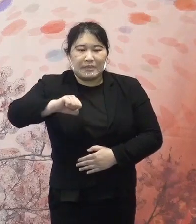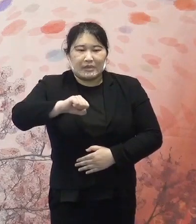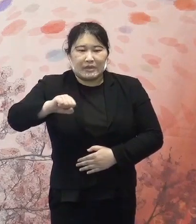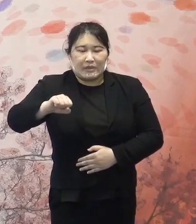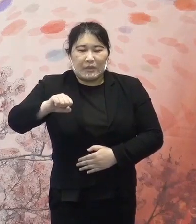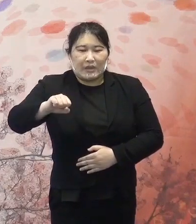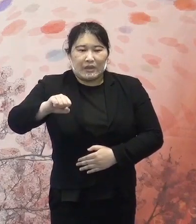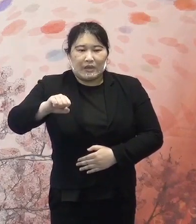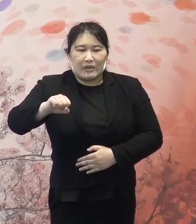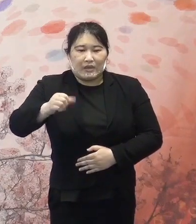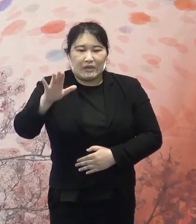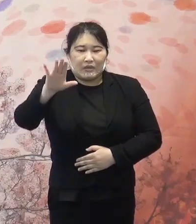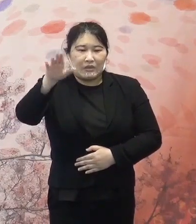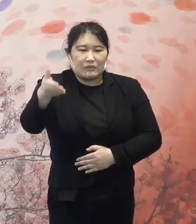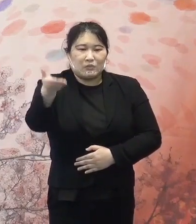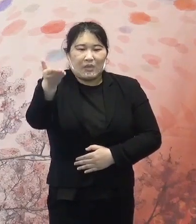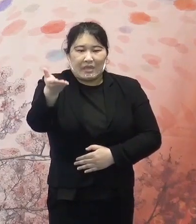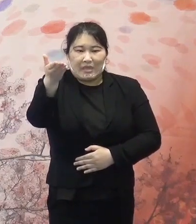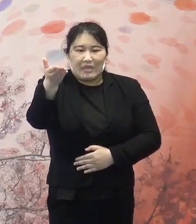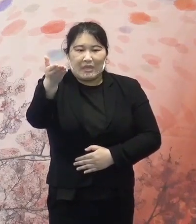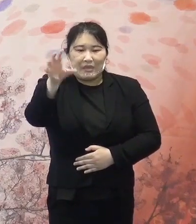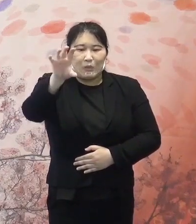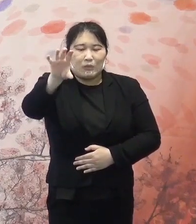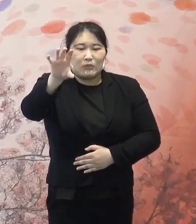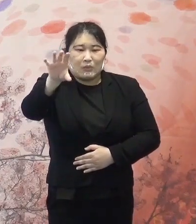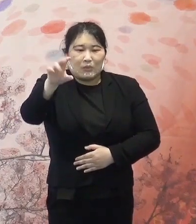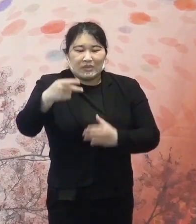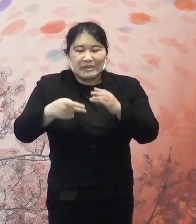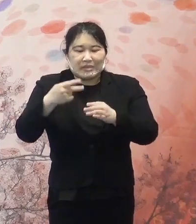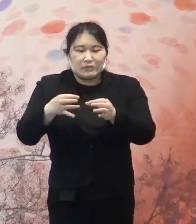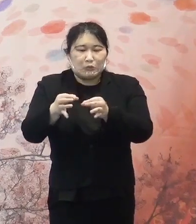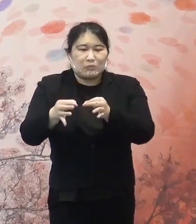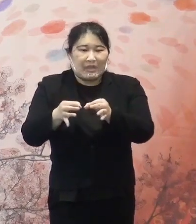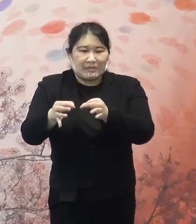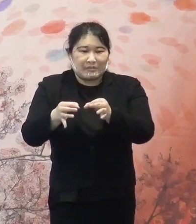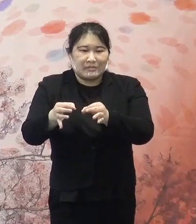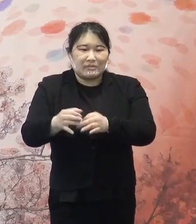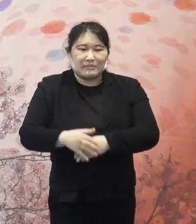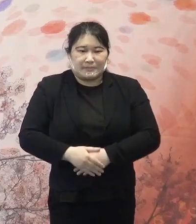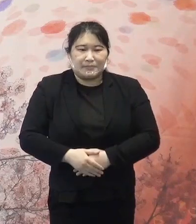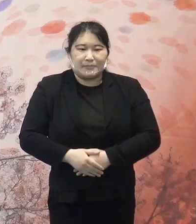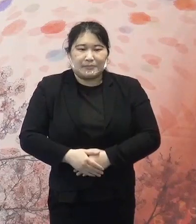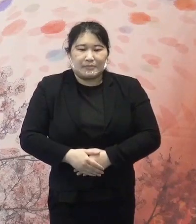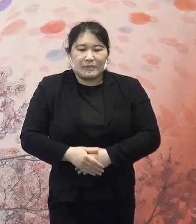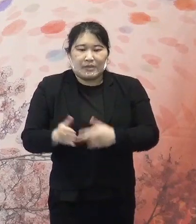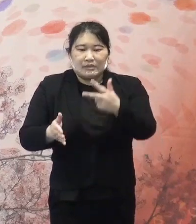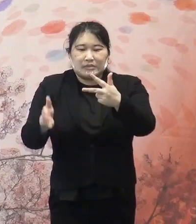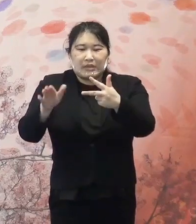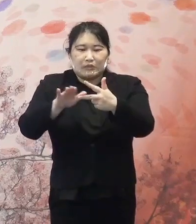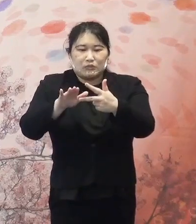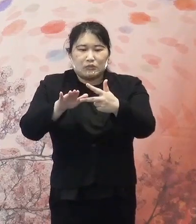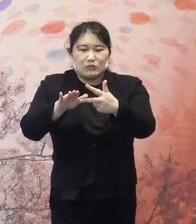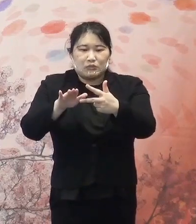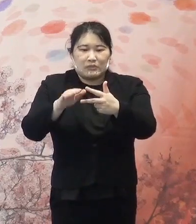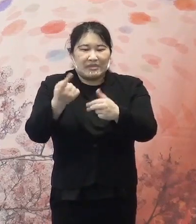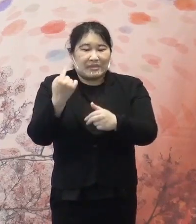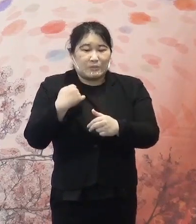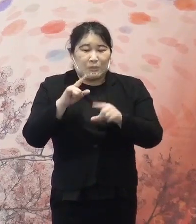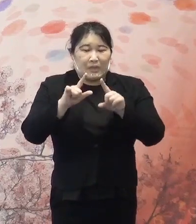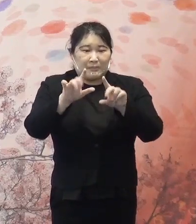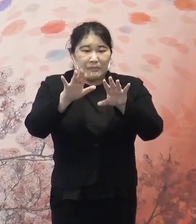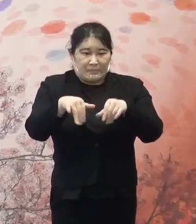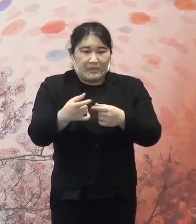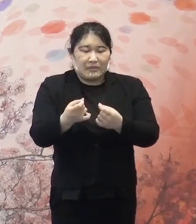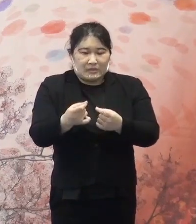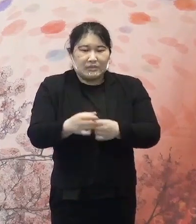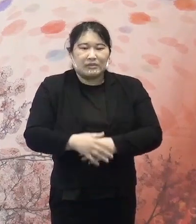右側に移りまして、右上、飲食店ということで、いくつかの塊ございます。上の方の施設の下ですね、施設は昨日発表したお